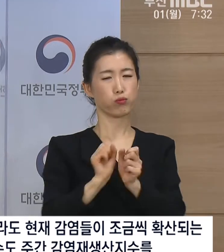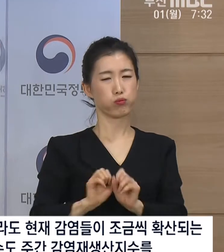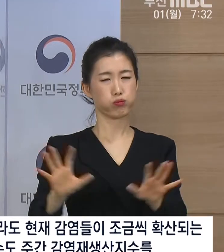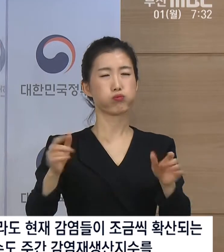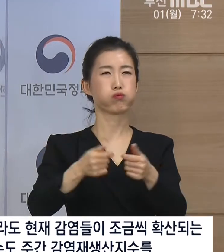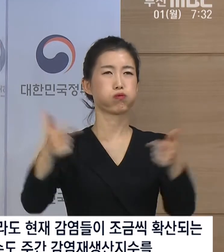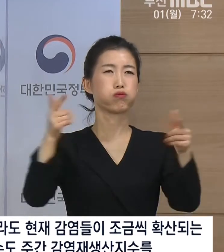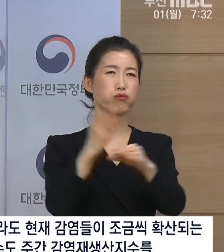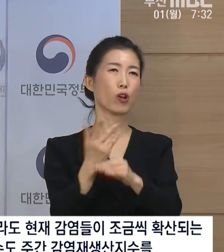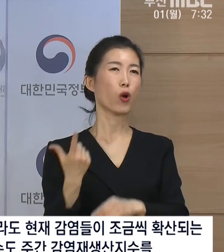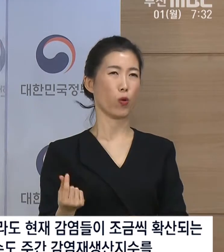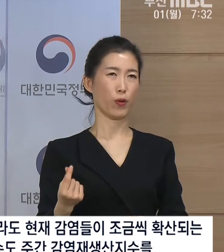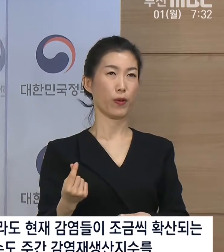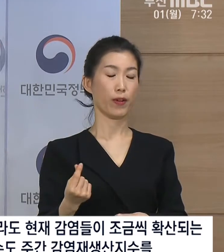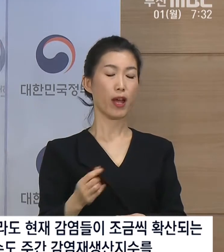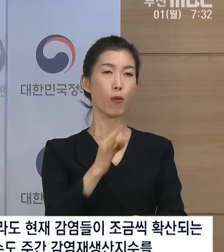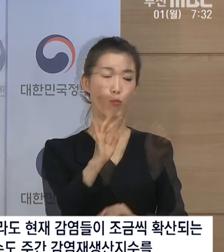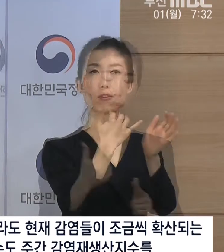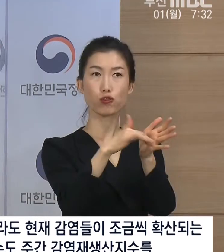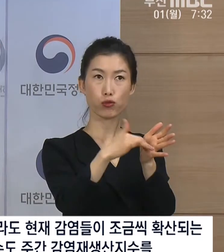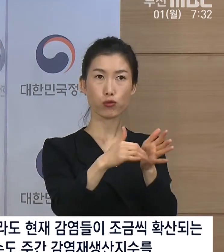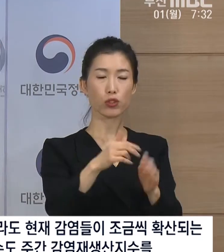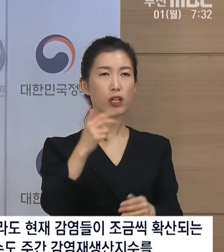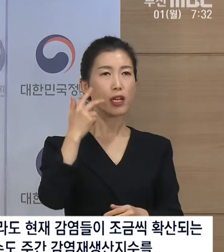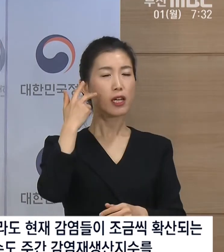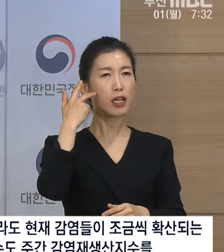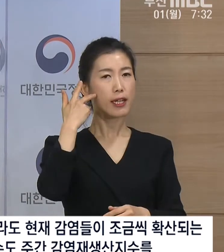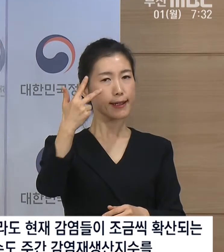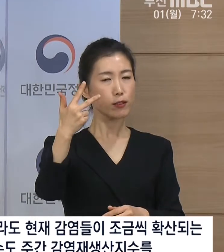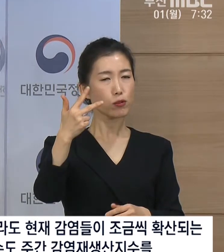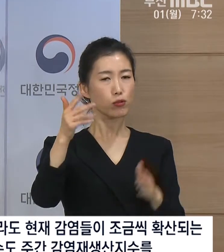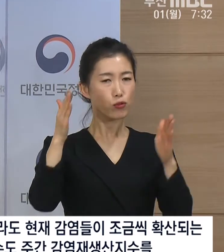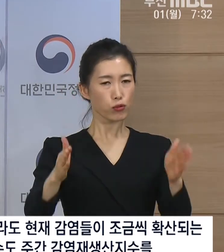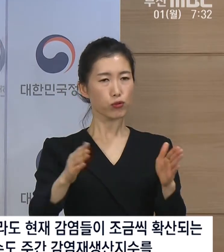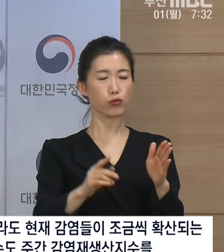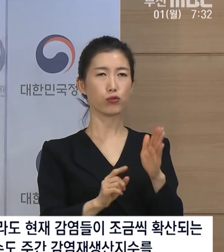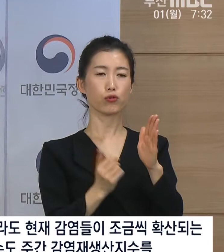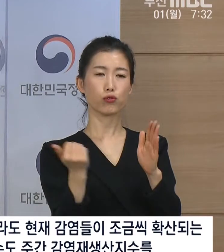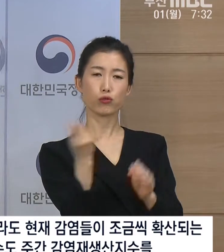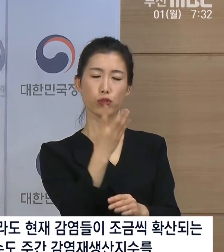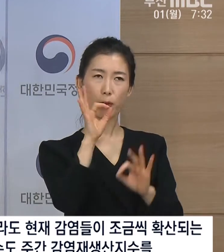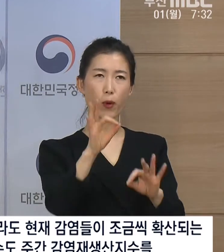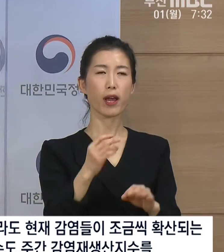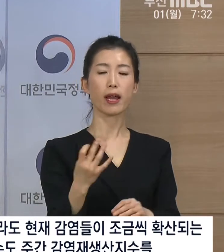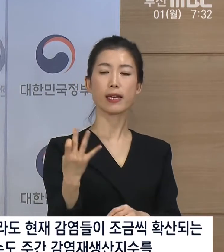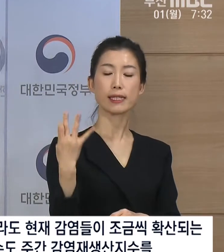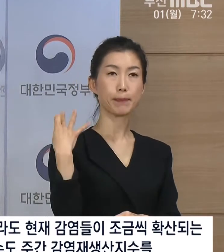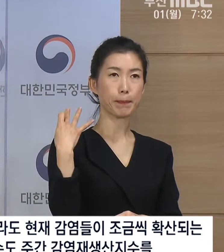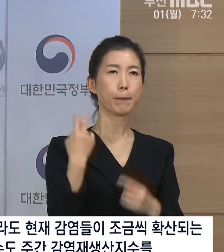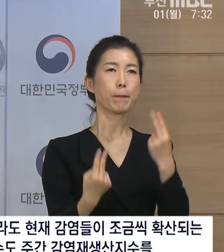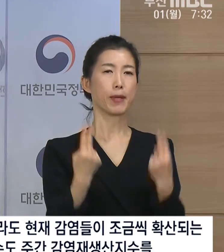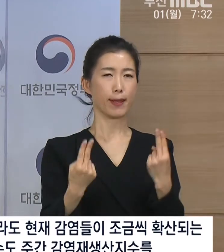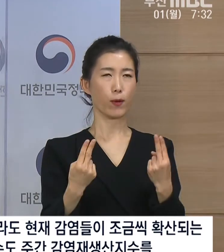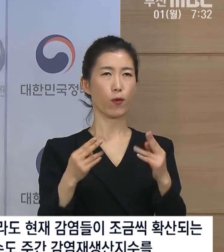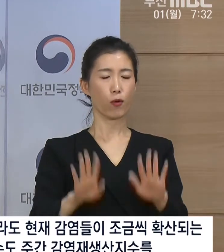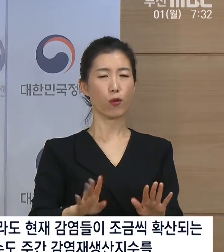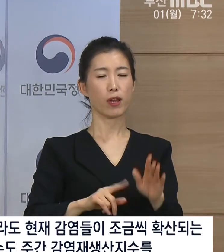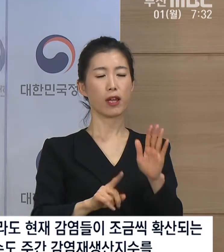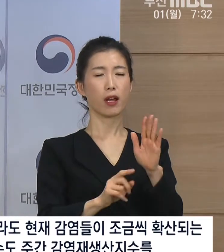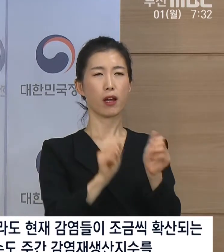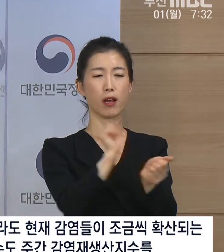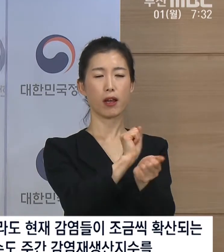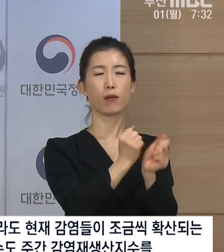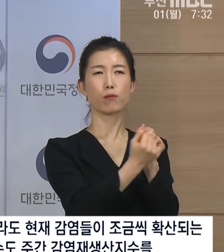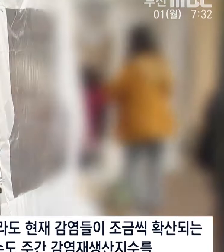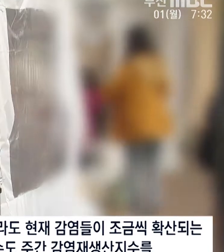있습니다. 또한 감염 재생산 지수도 주간 감염 재생산 지수를 봤을 때 2주 전에 비해서 계속적으로